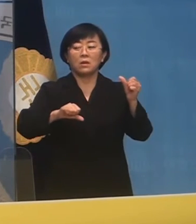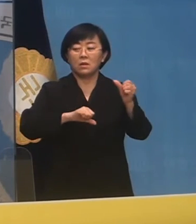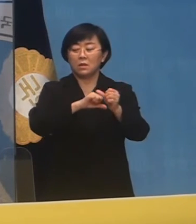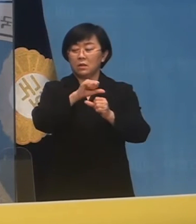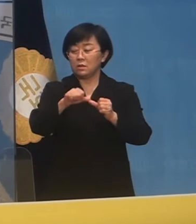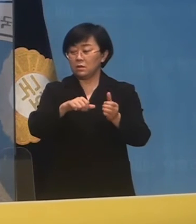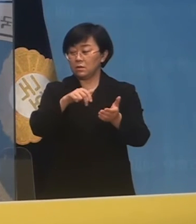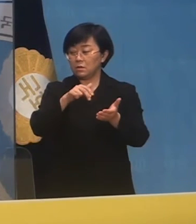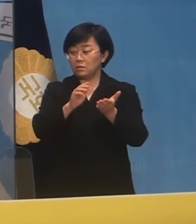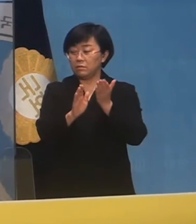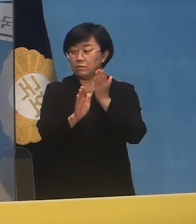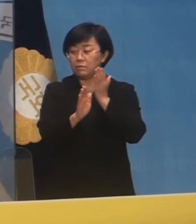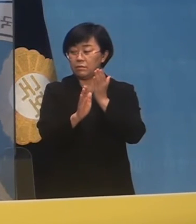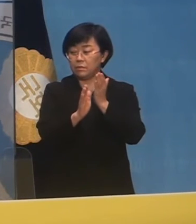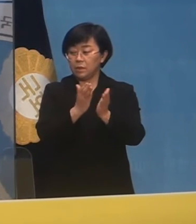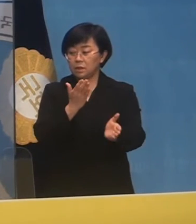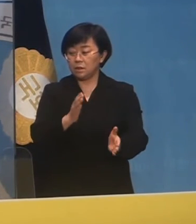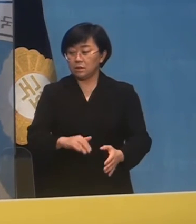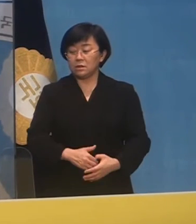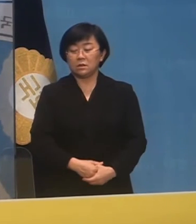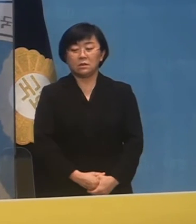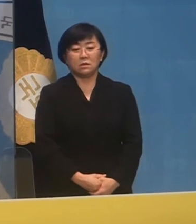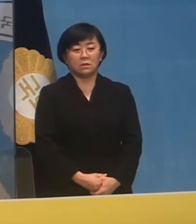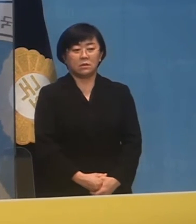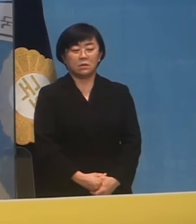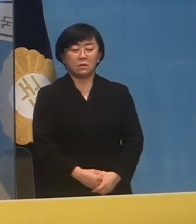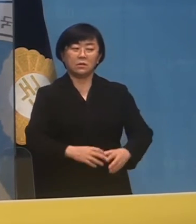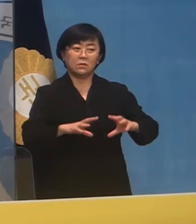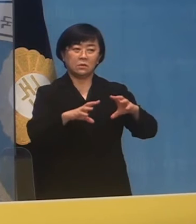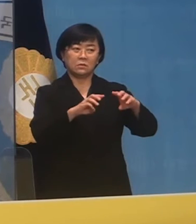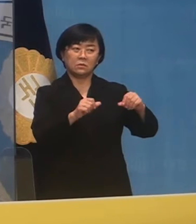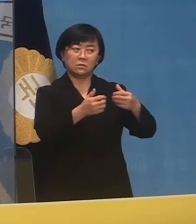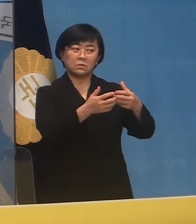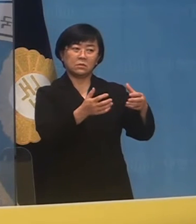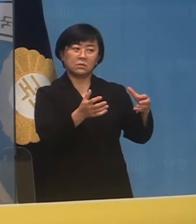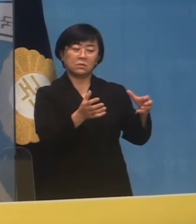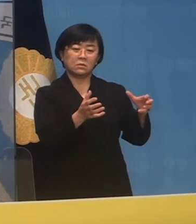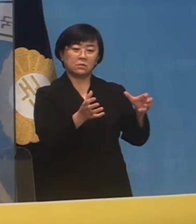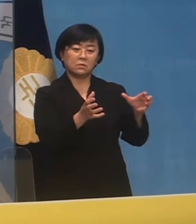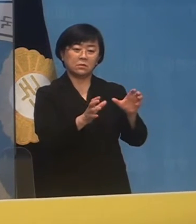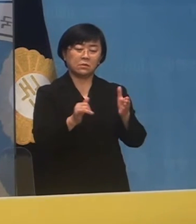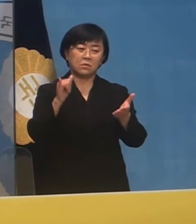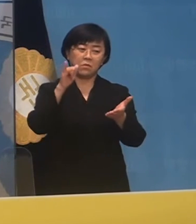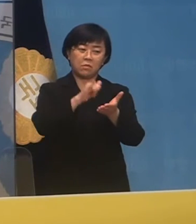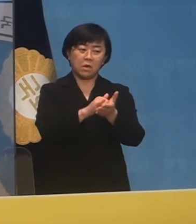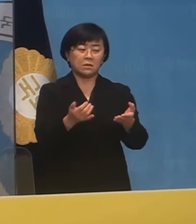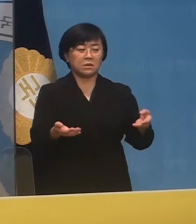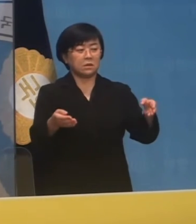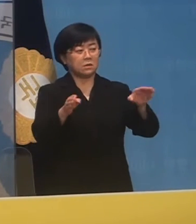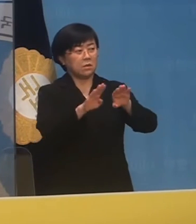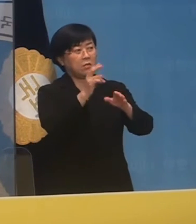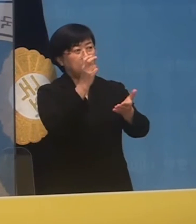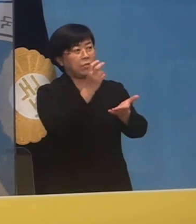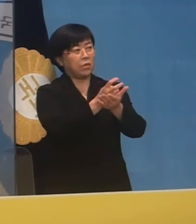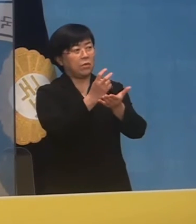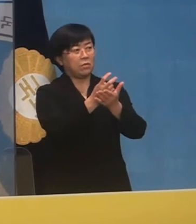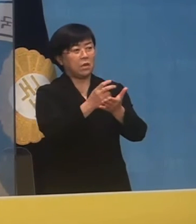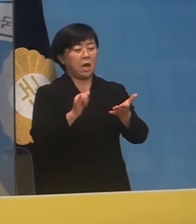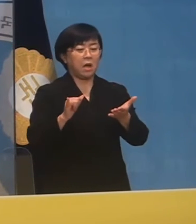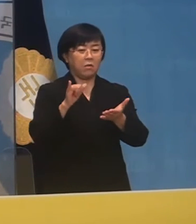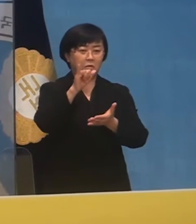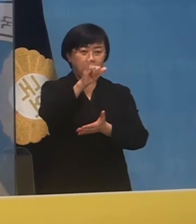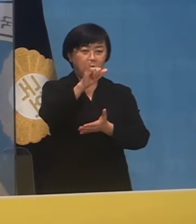환경적으로 입지가 타당하지 않습니다. 국토교통부가 공항시설법과